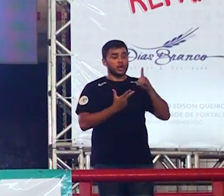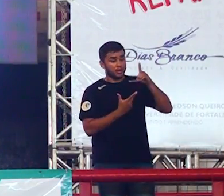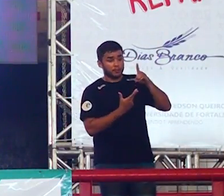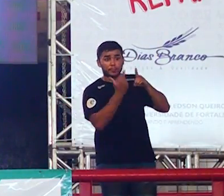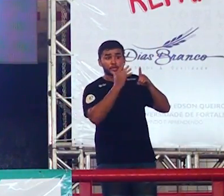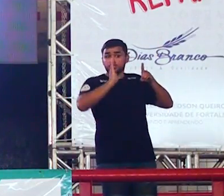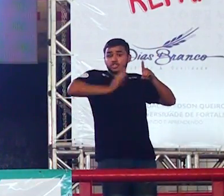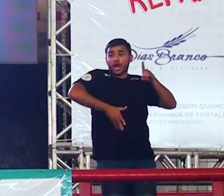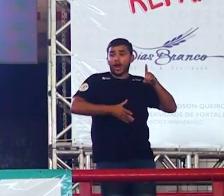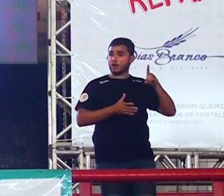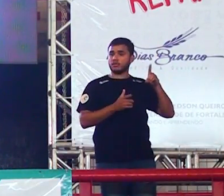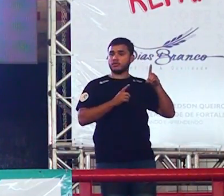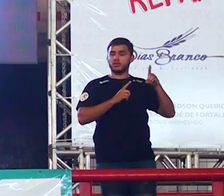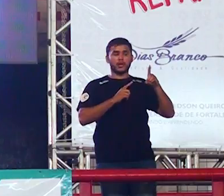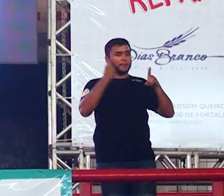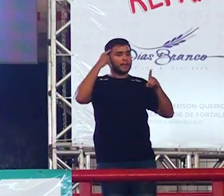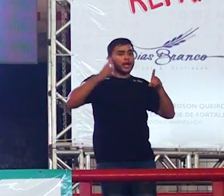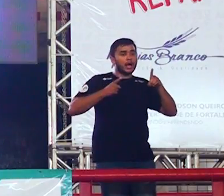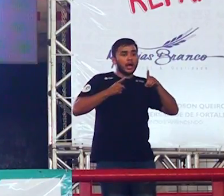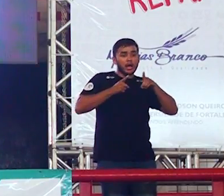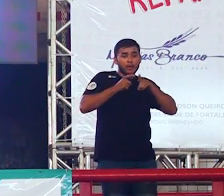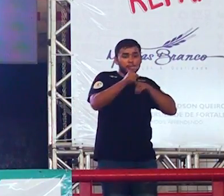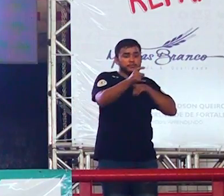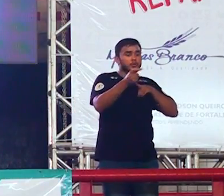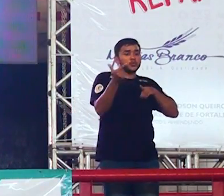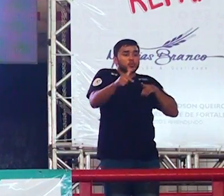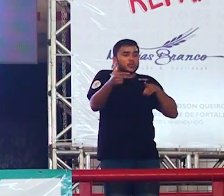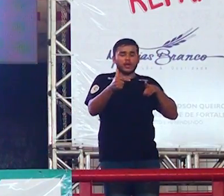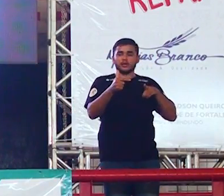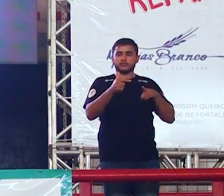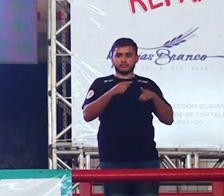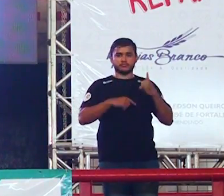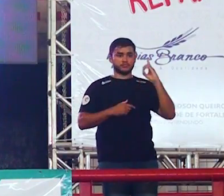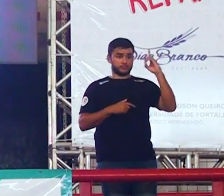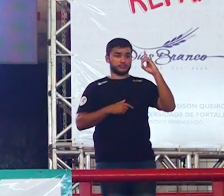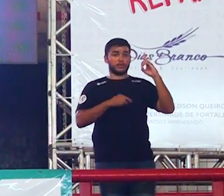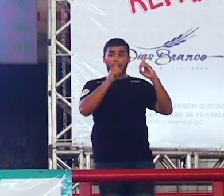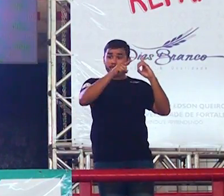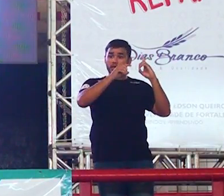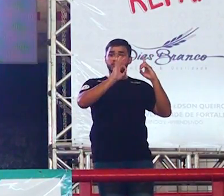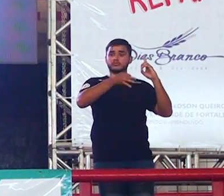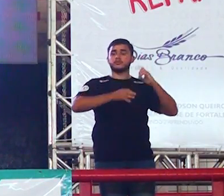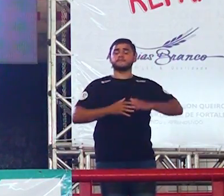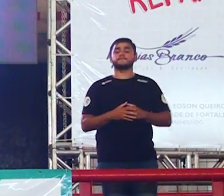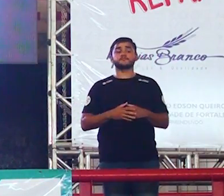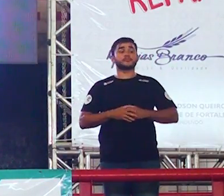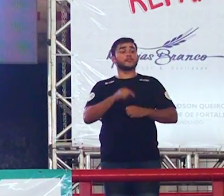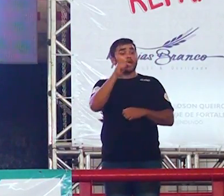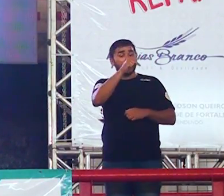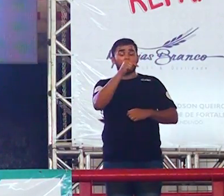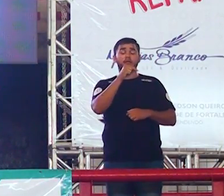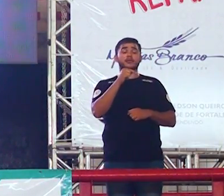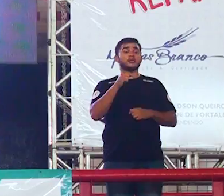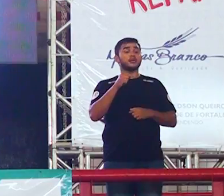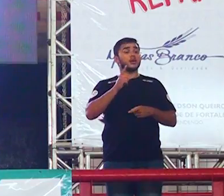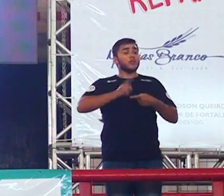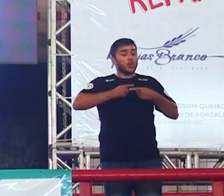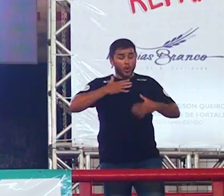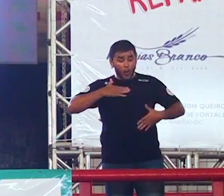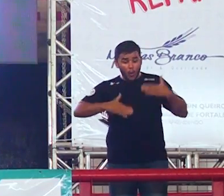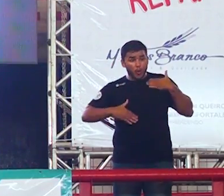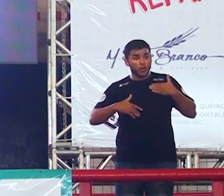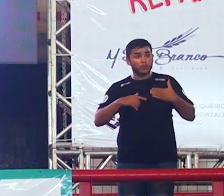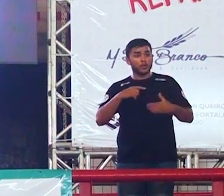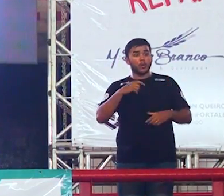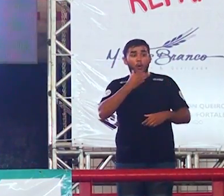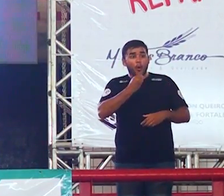saturação dos espermatozoides no local. O item correto D de dado vai ocorrer Exatamente pelo fato dos espermatozoides